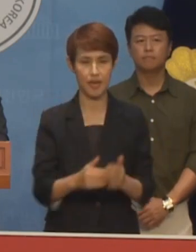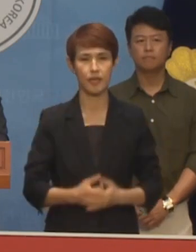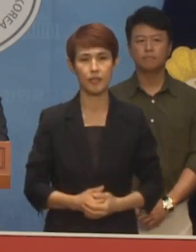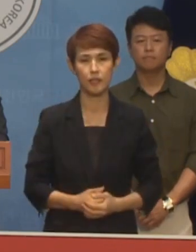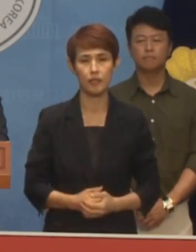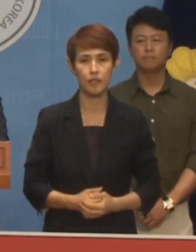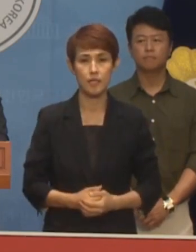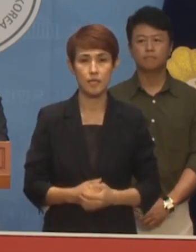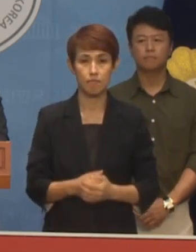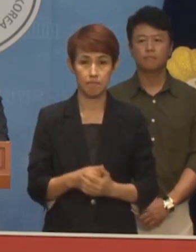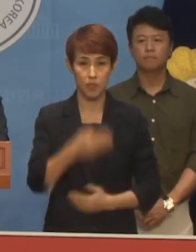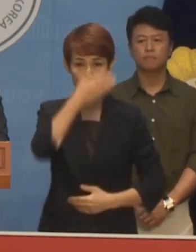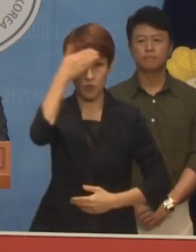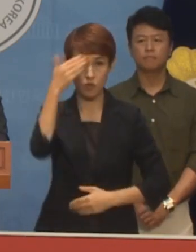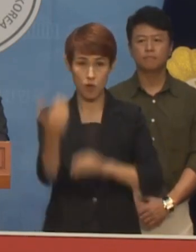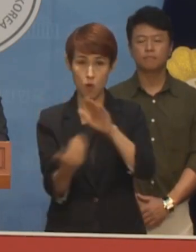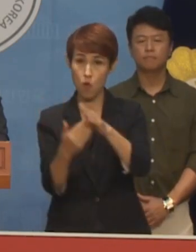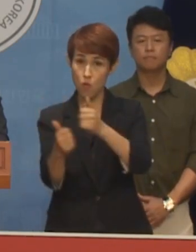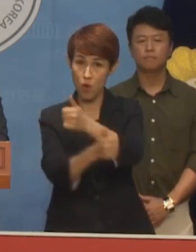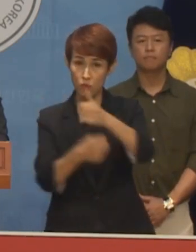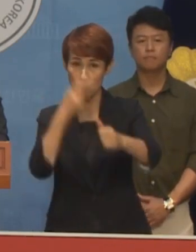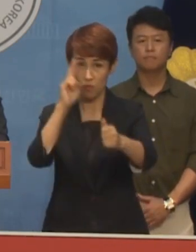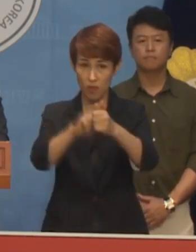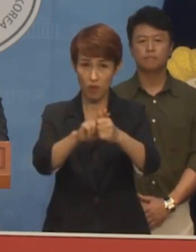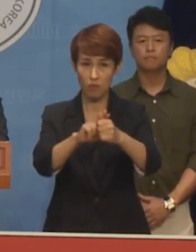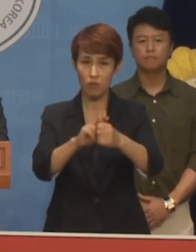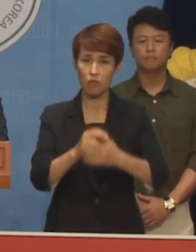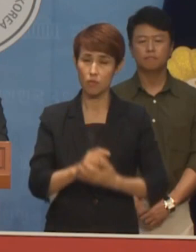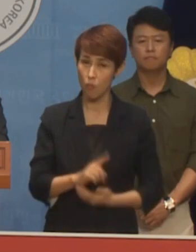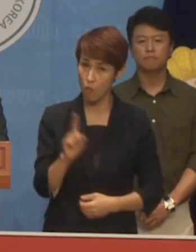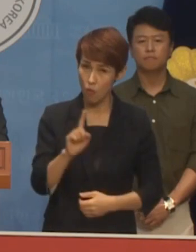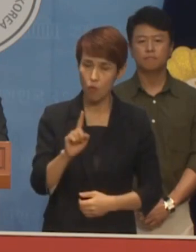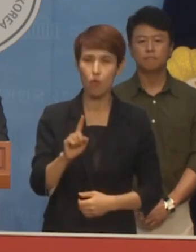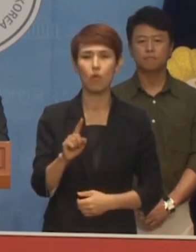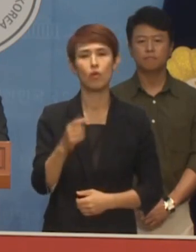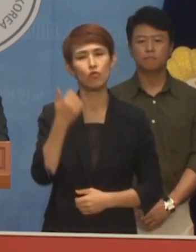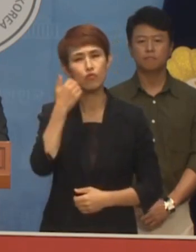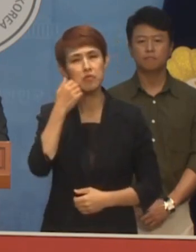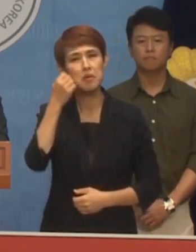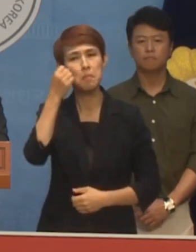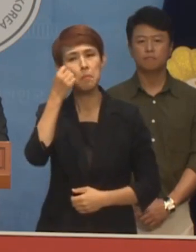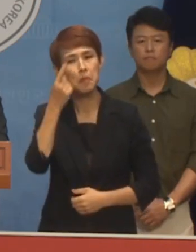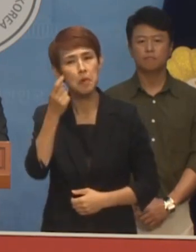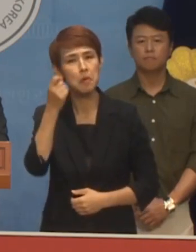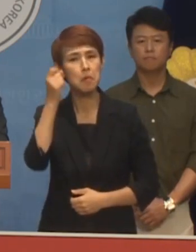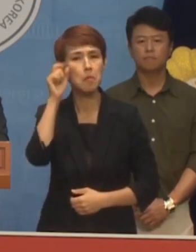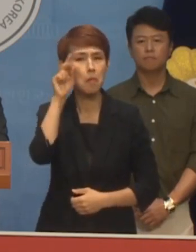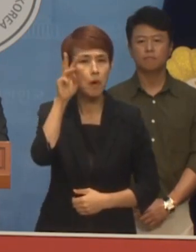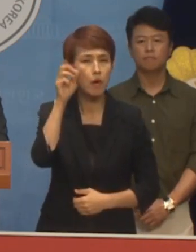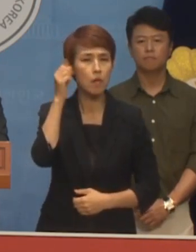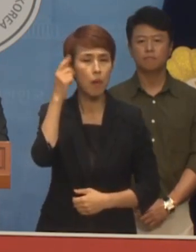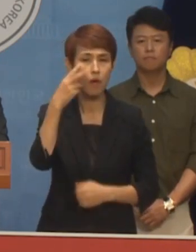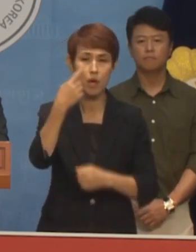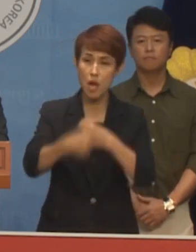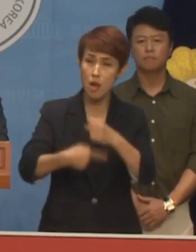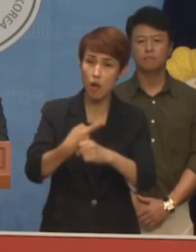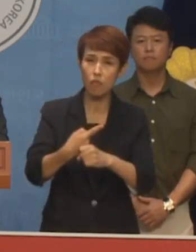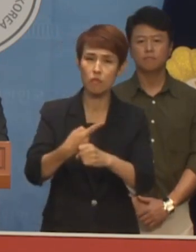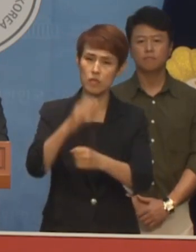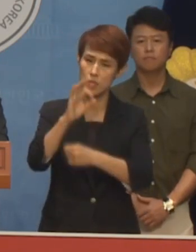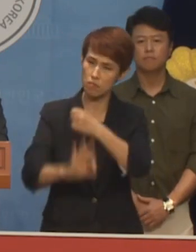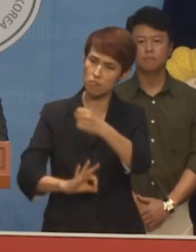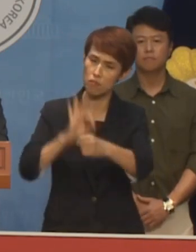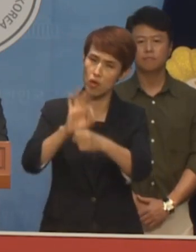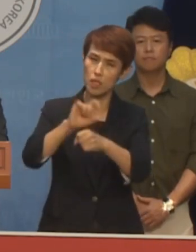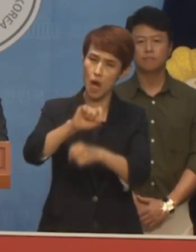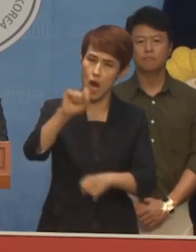청년 최고위원 도전은 누군가는 단 며칠 또는 몇 개월, 1년 또는 누군가에게는 10년이라는